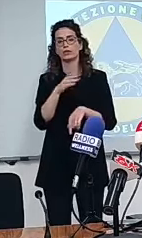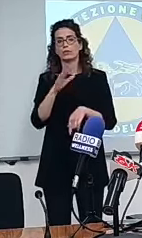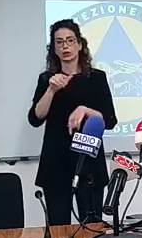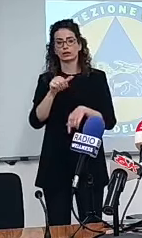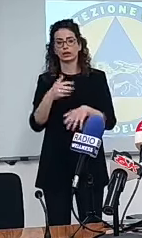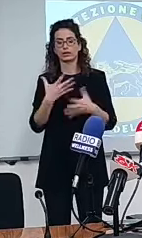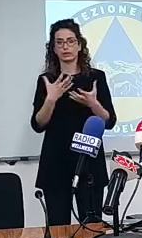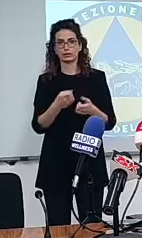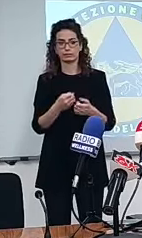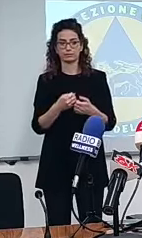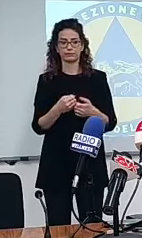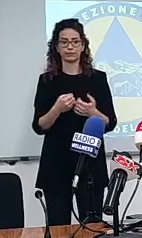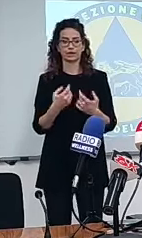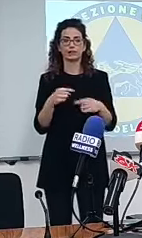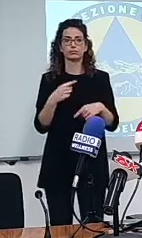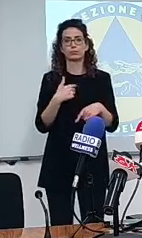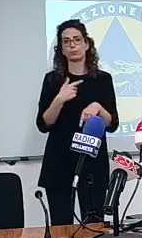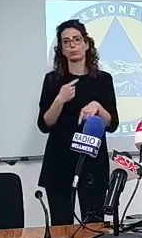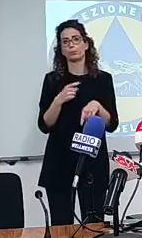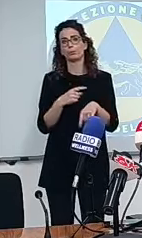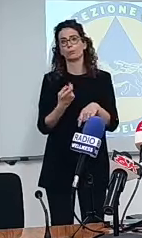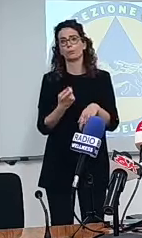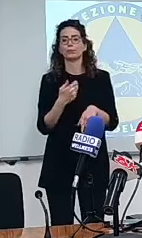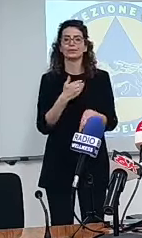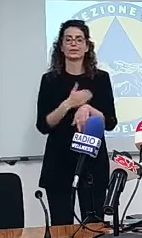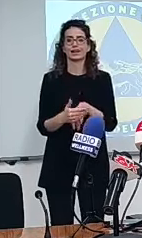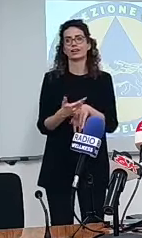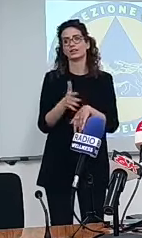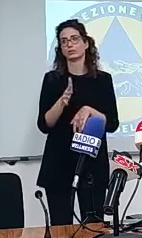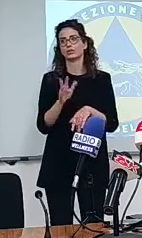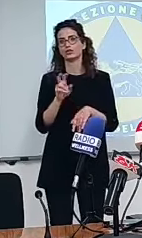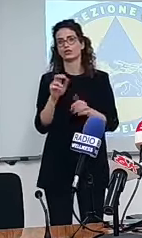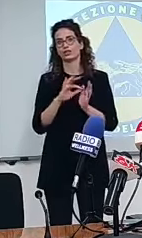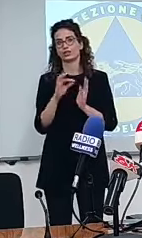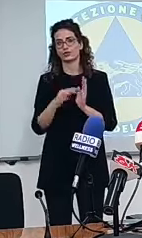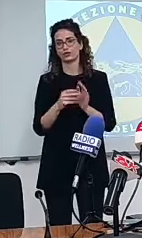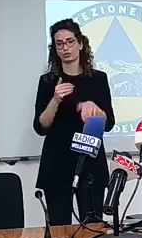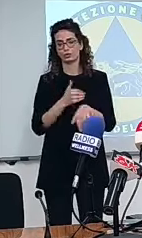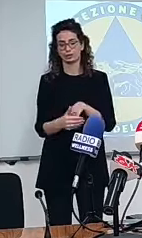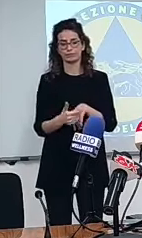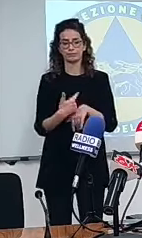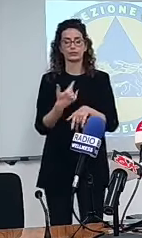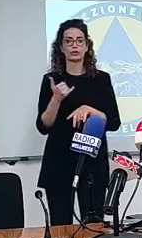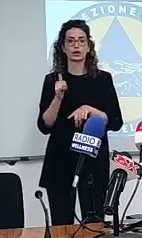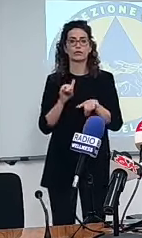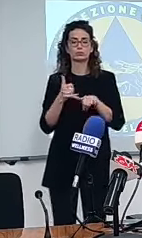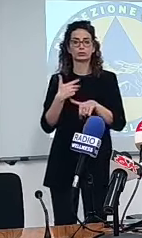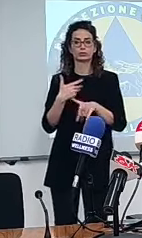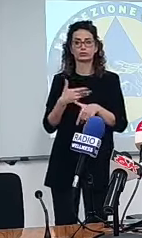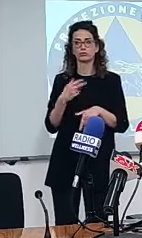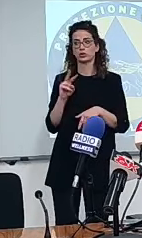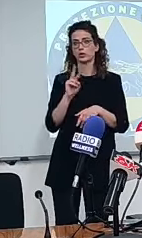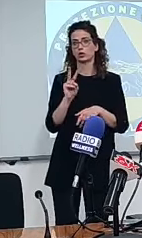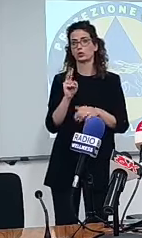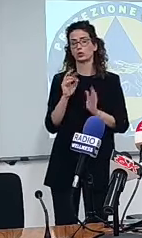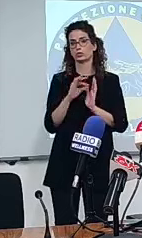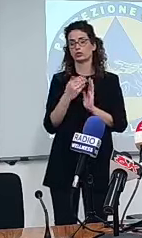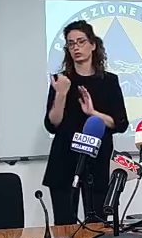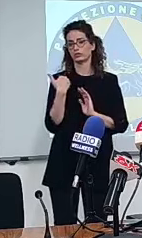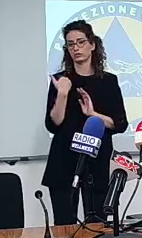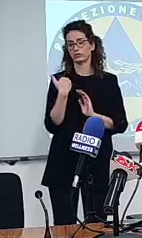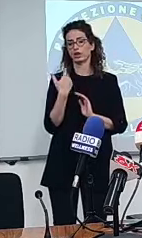specificatamente. Siamo quindi un po' in ritardo di 15-20 giorni. Da notizie che ho io, due giorni fa era il